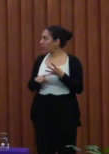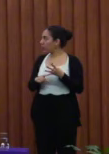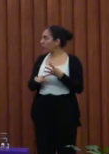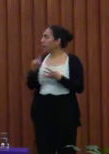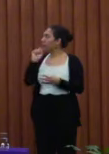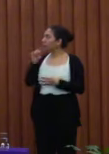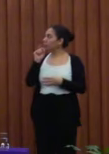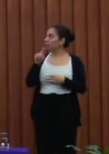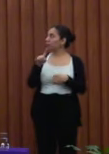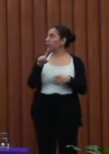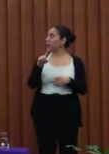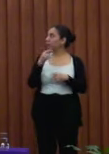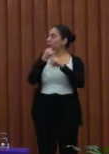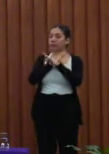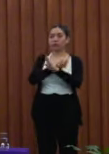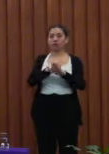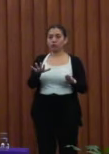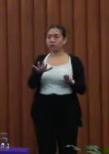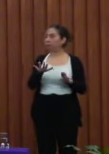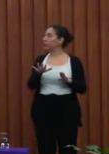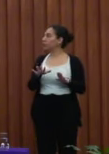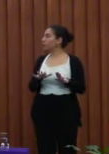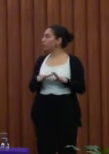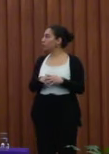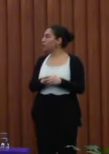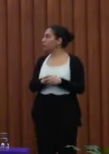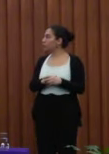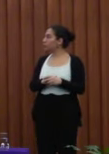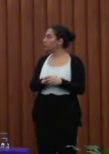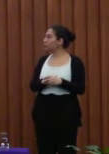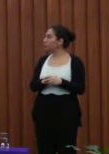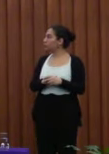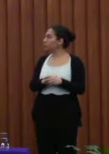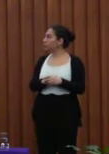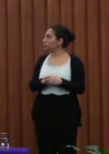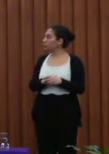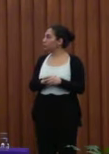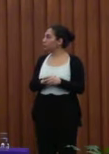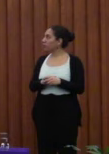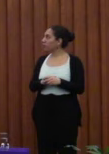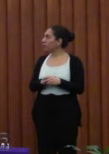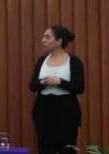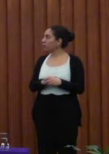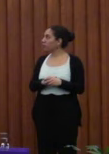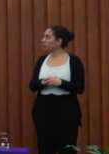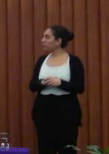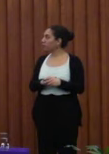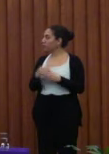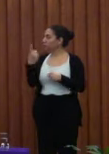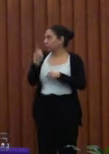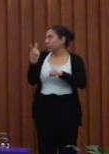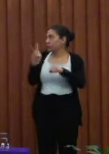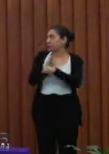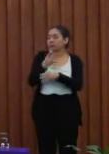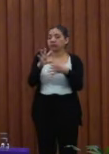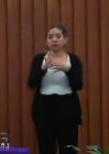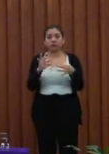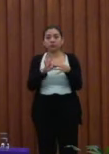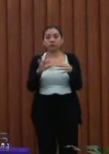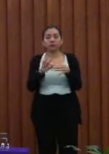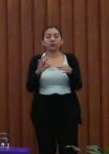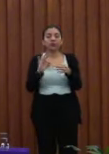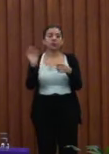acerca de lo que se dice que hubo al momento de cometerse el asesinato, ¿no? Entonces, tenemos información